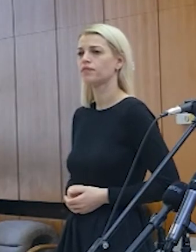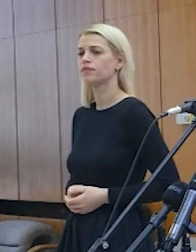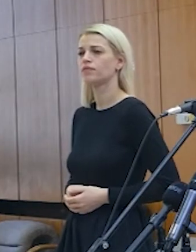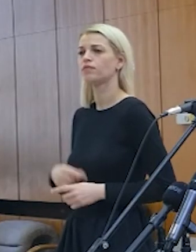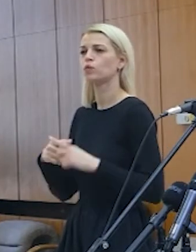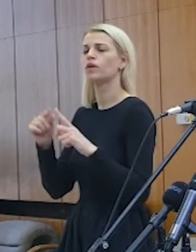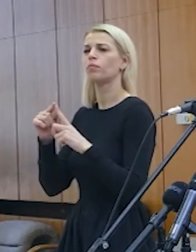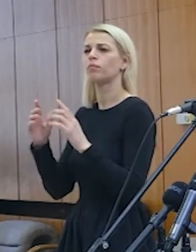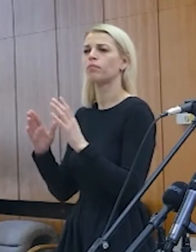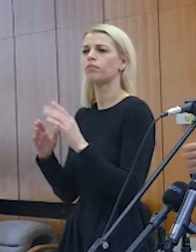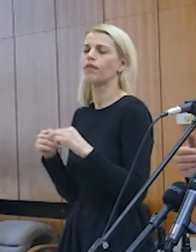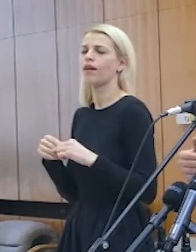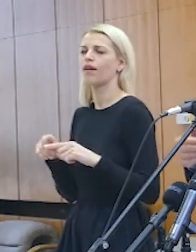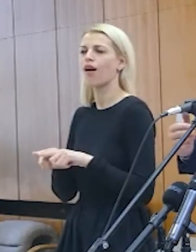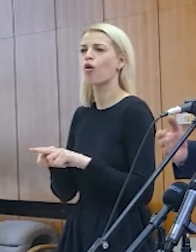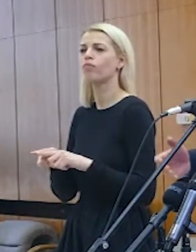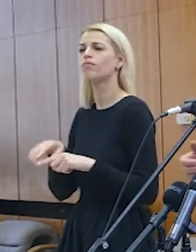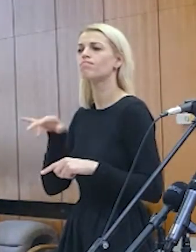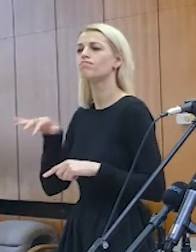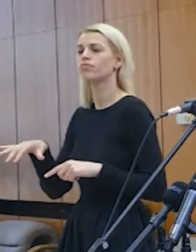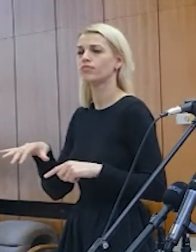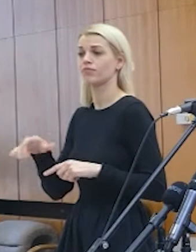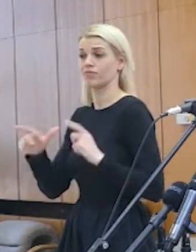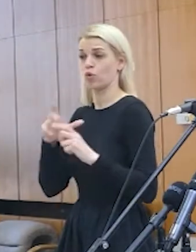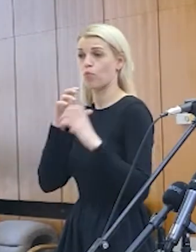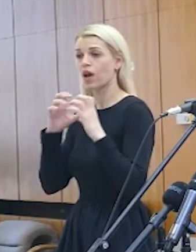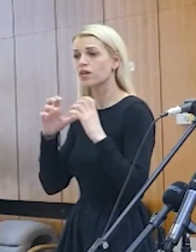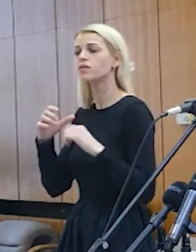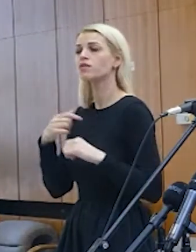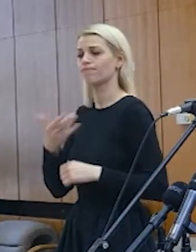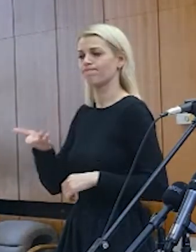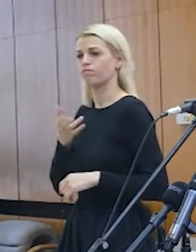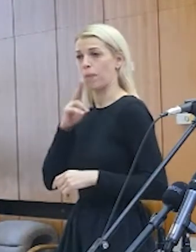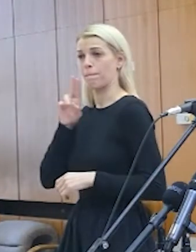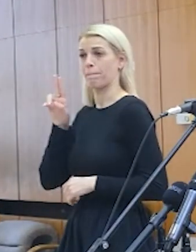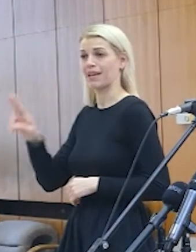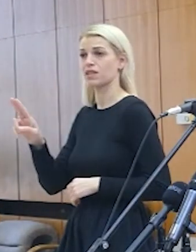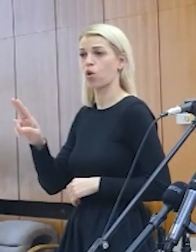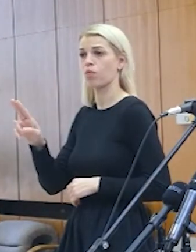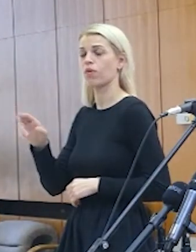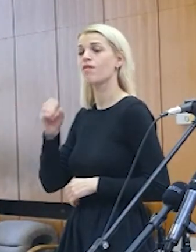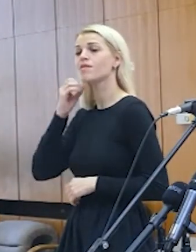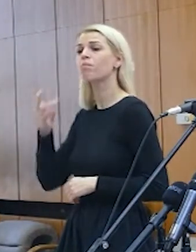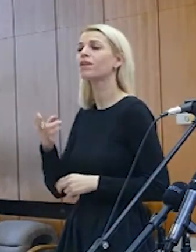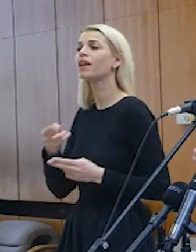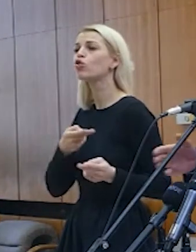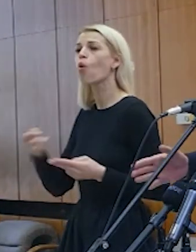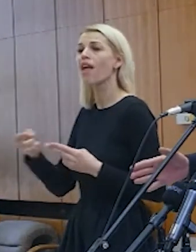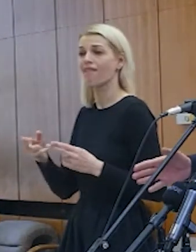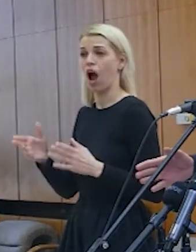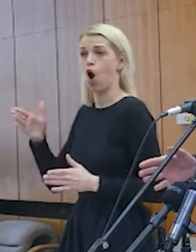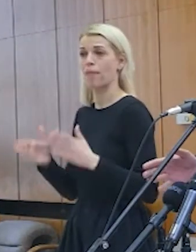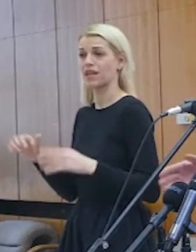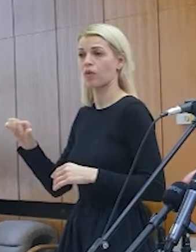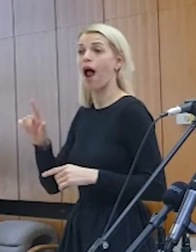spejeme v podstate k dohode, respektíve k ich prísľubu, že aj keby boli dodávky ropy obmedzené,